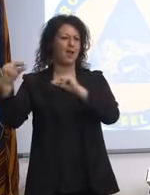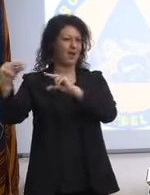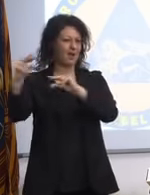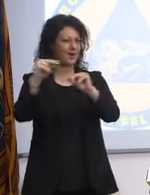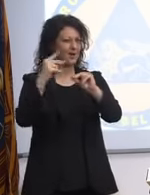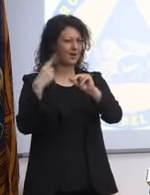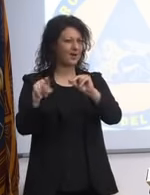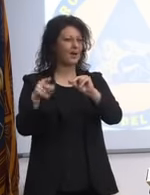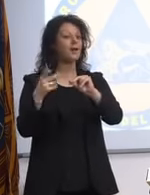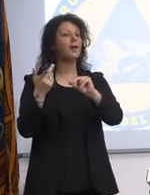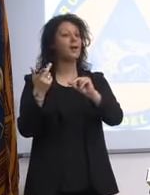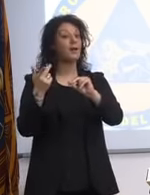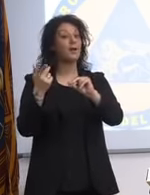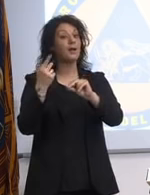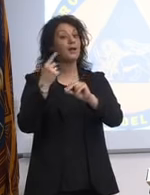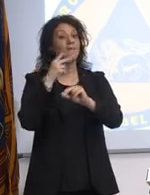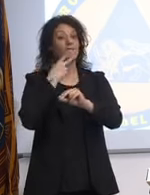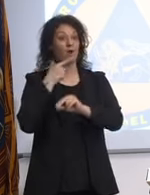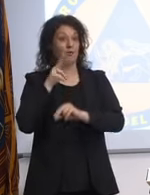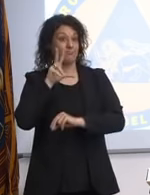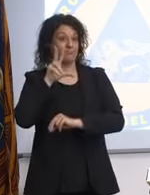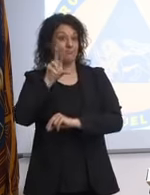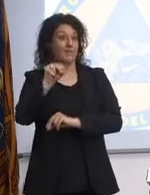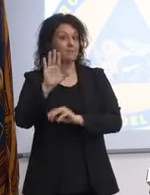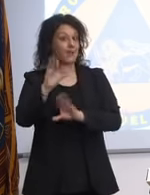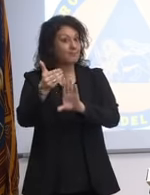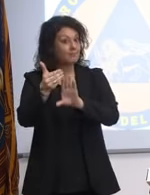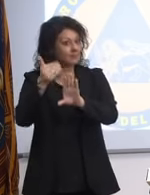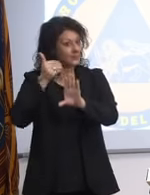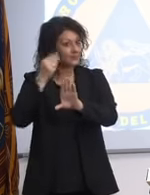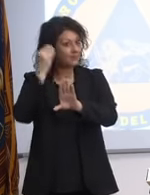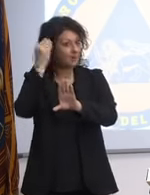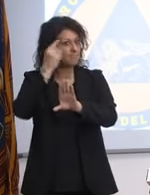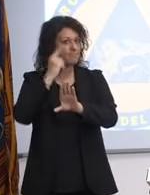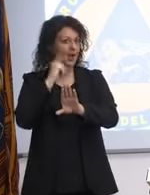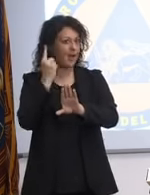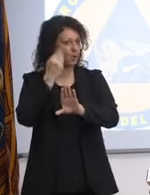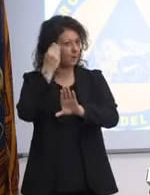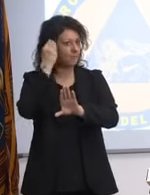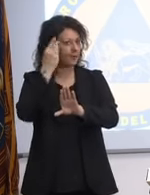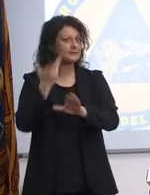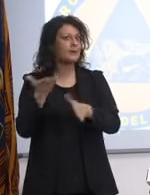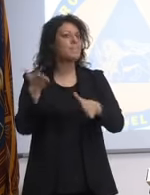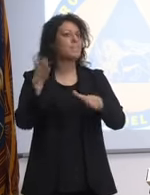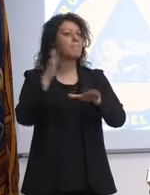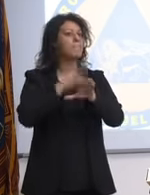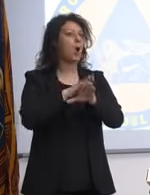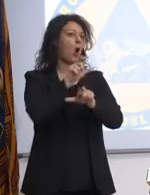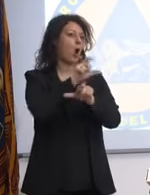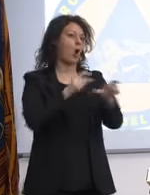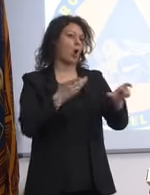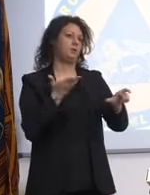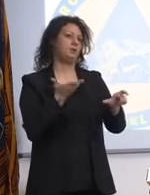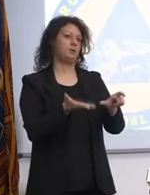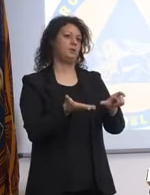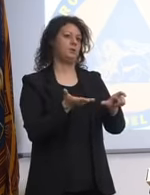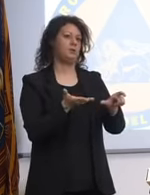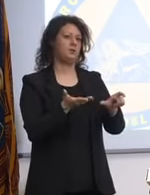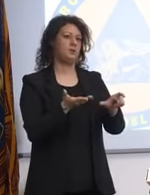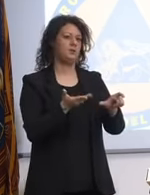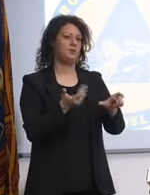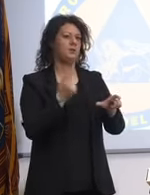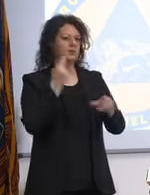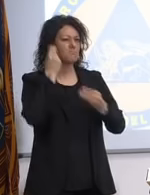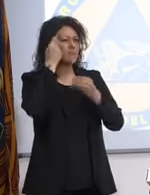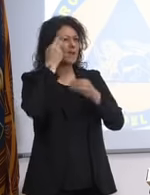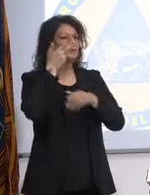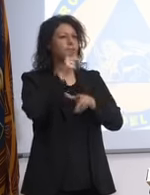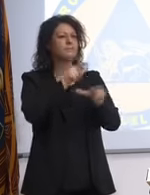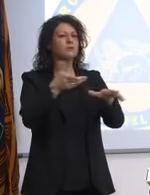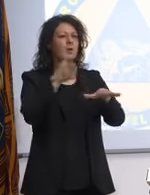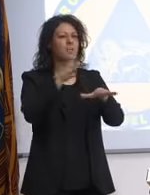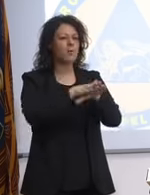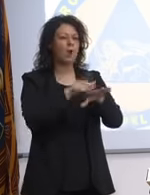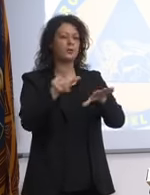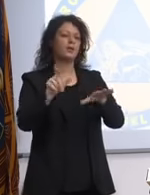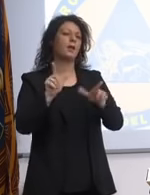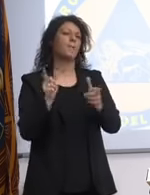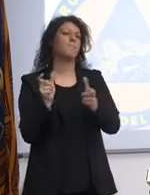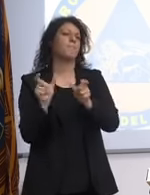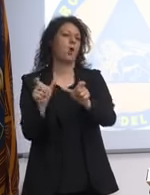in mente queste robe, pensate ai morti. Io spero che vi frenino un po' questo pensiero che vi